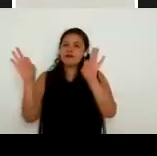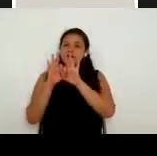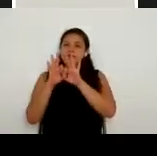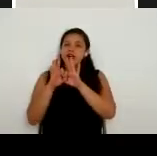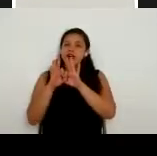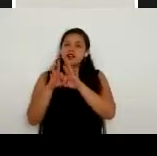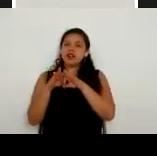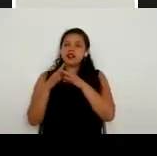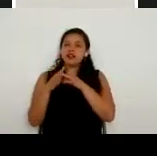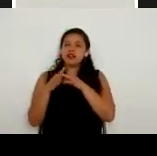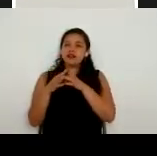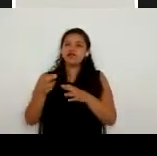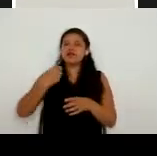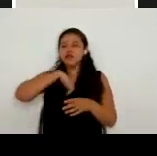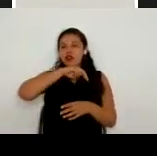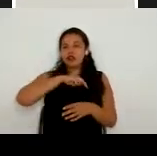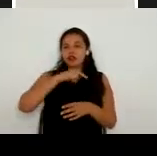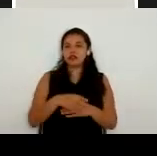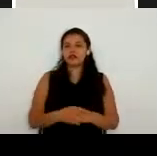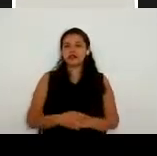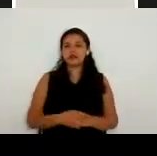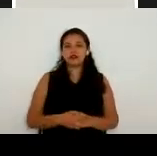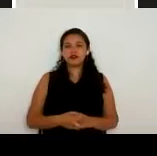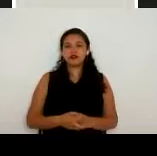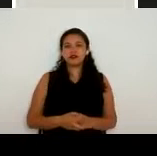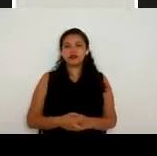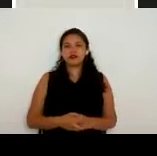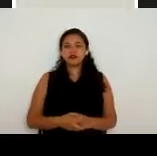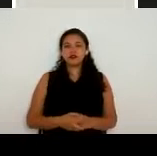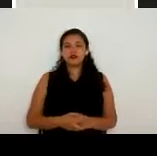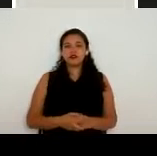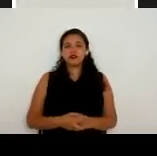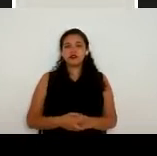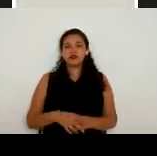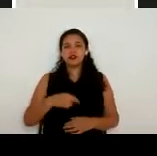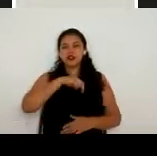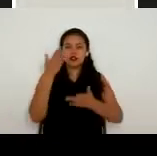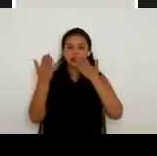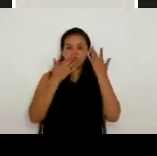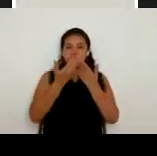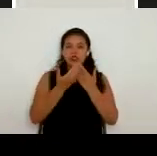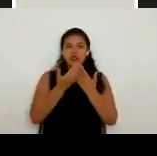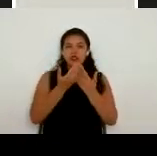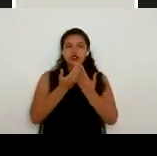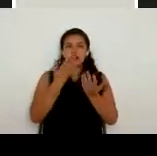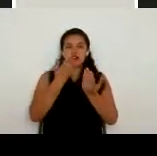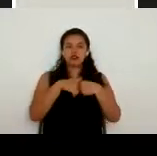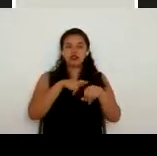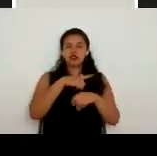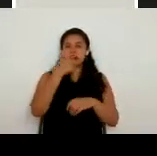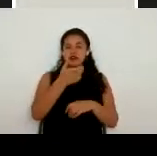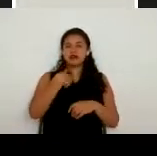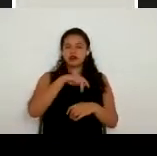que fuimos obteniendo a lo largo de nuestra de nuestro se comunicó como ustedes saben en las